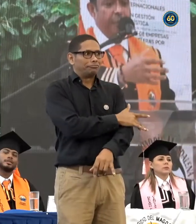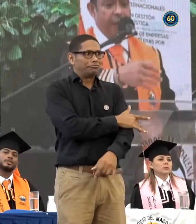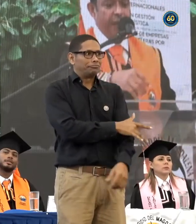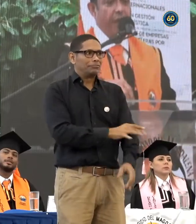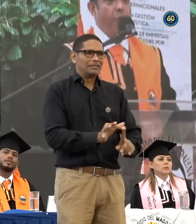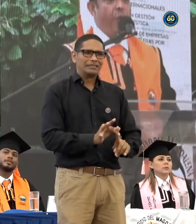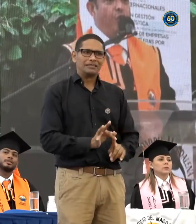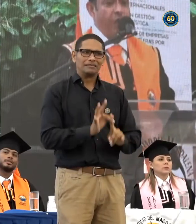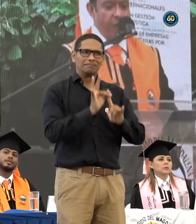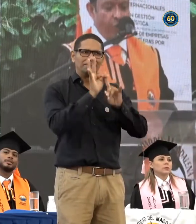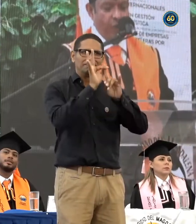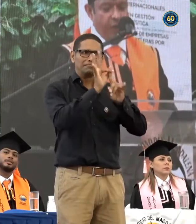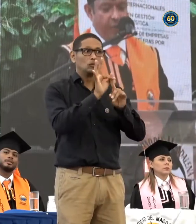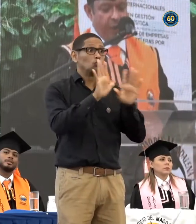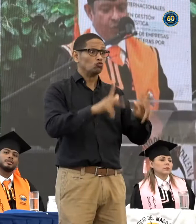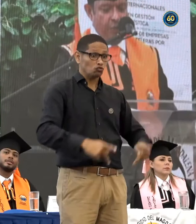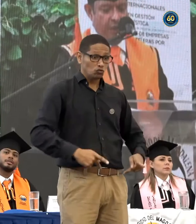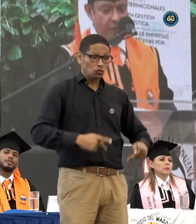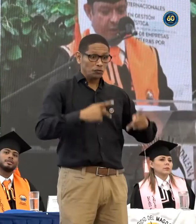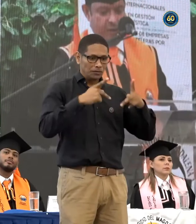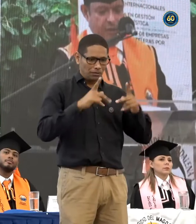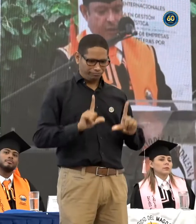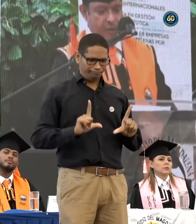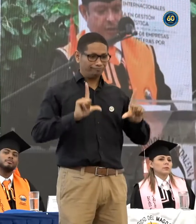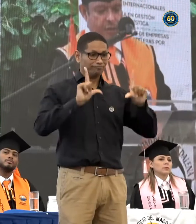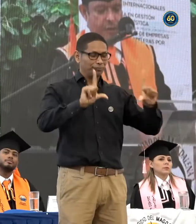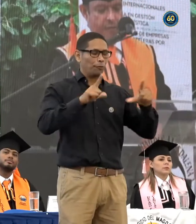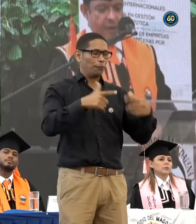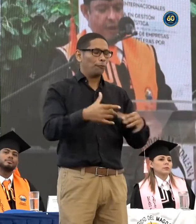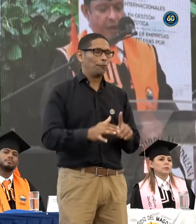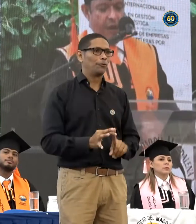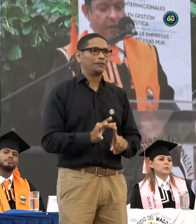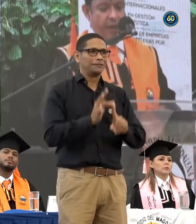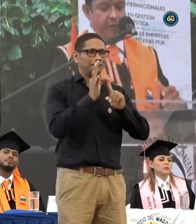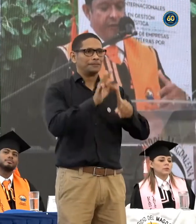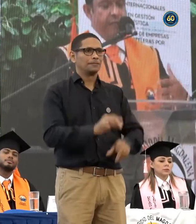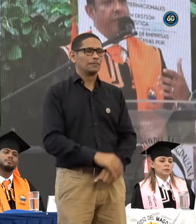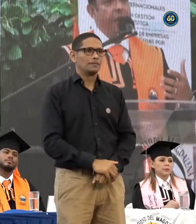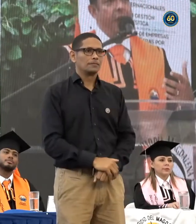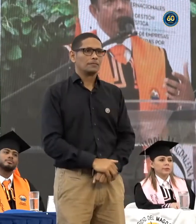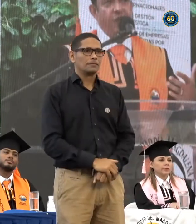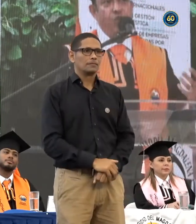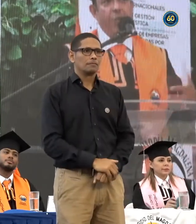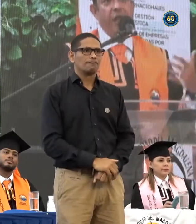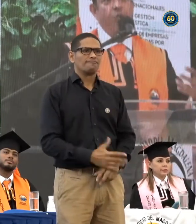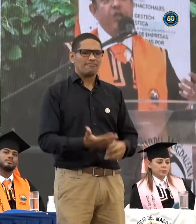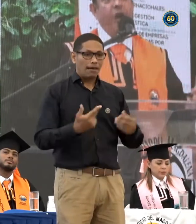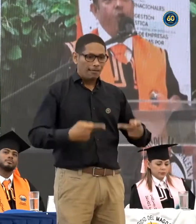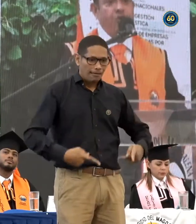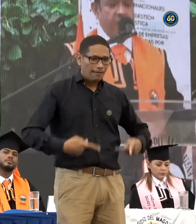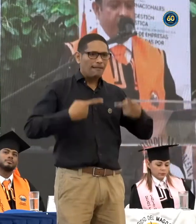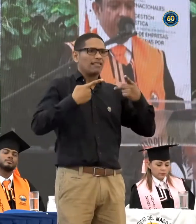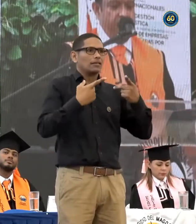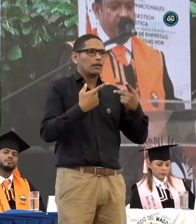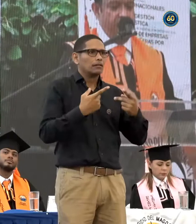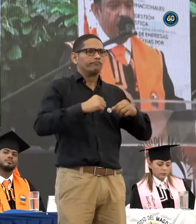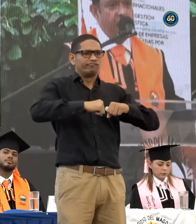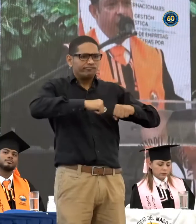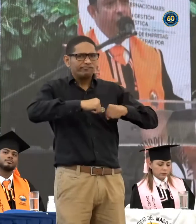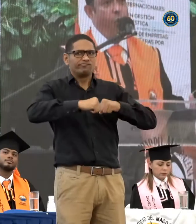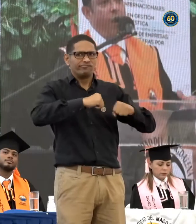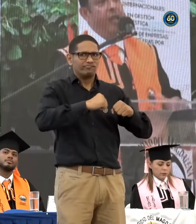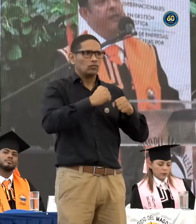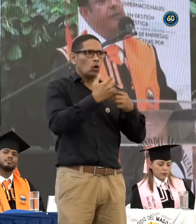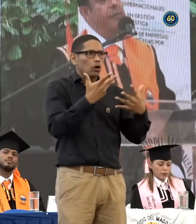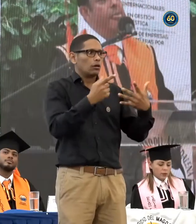momento tan importante para sus vidas la vida es la suma de muchas cosas de las cuales